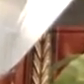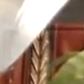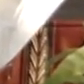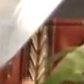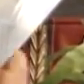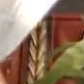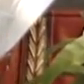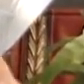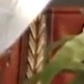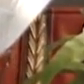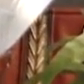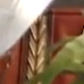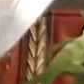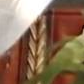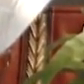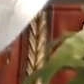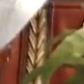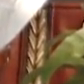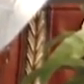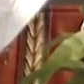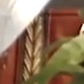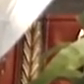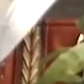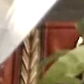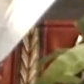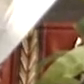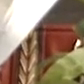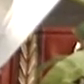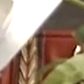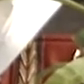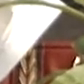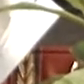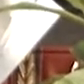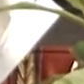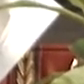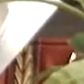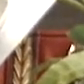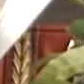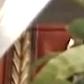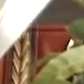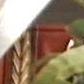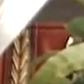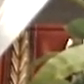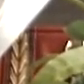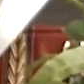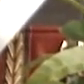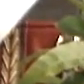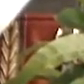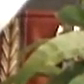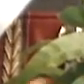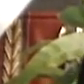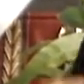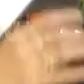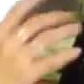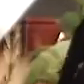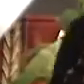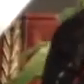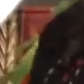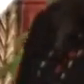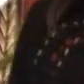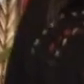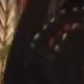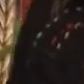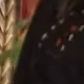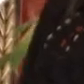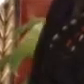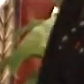documentación que pertenece a la biblioteca Monseñor Pablo Cabrera. También están en todo